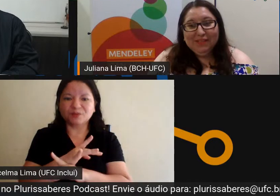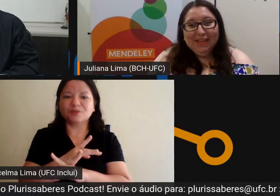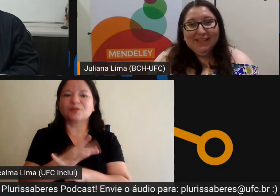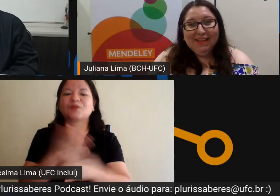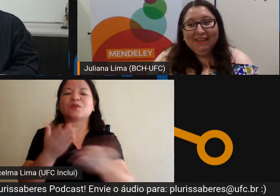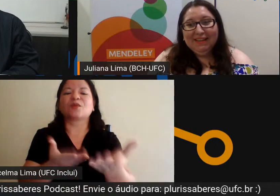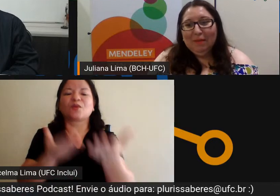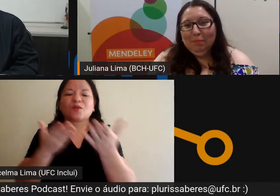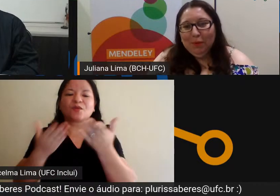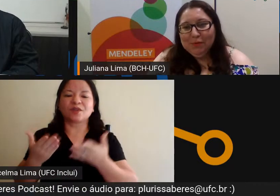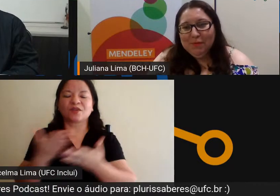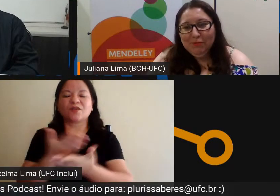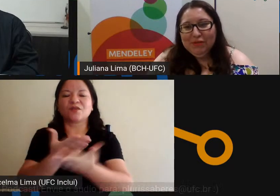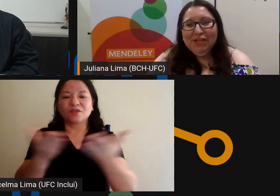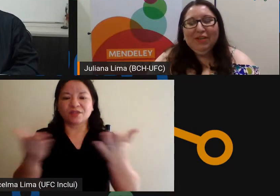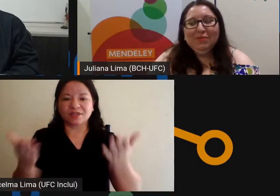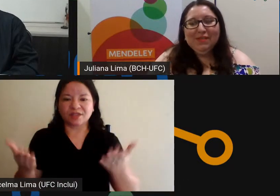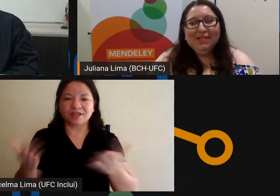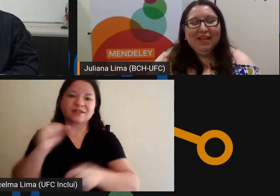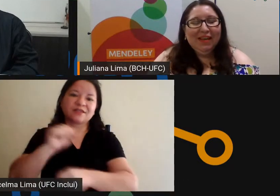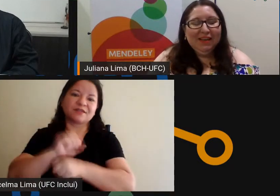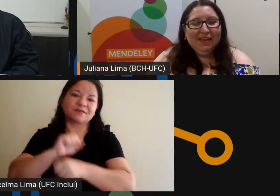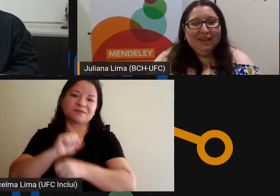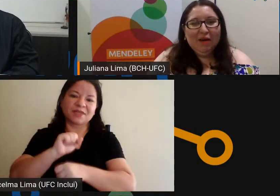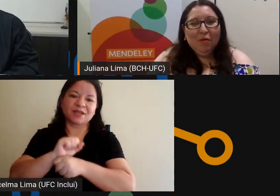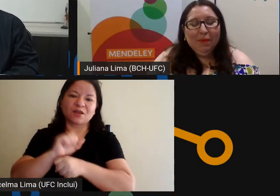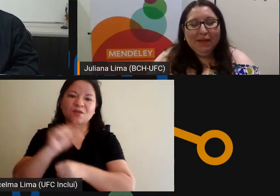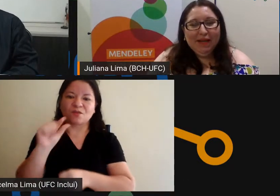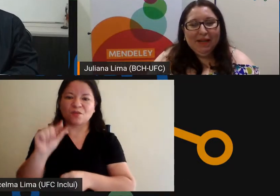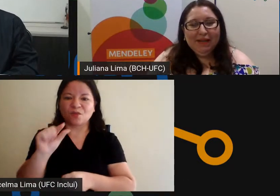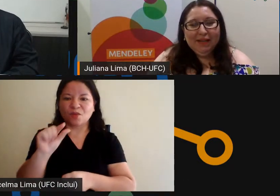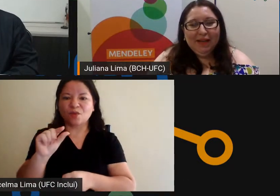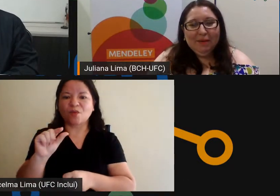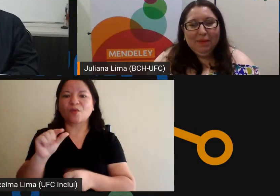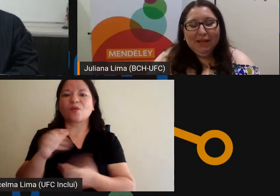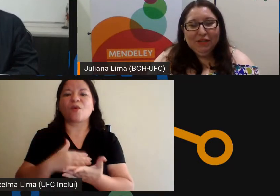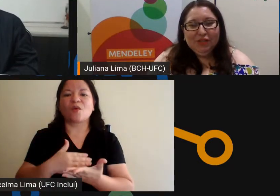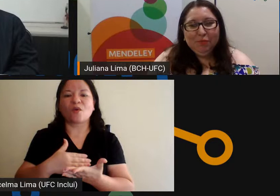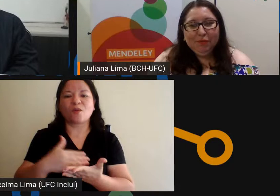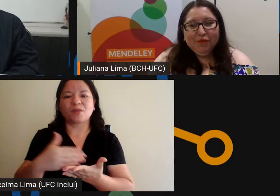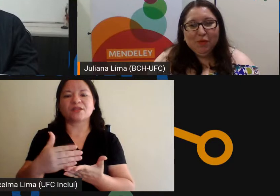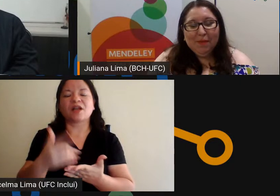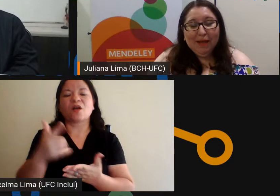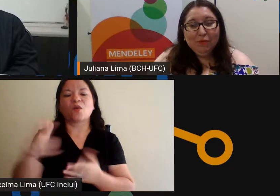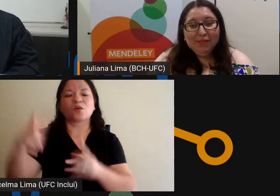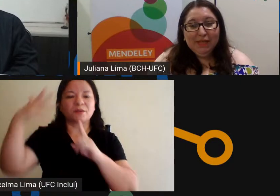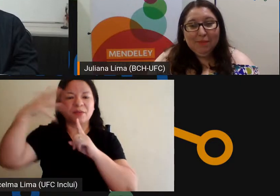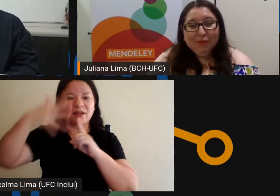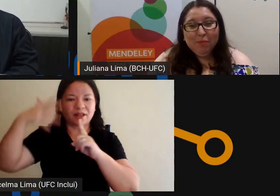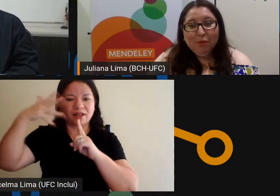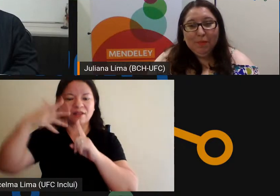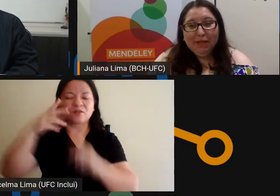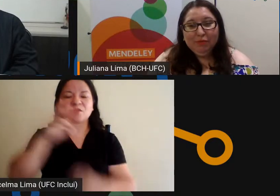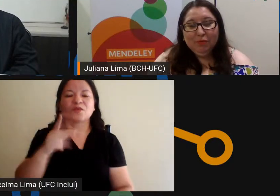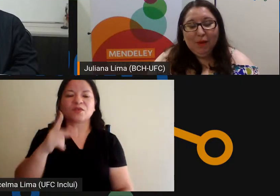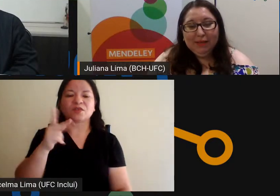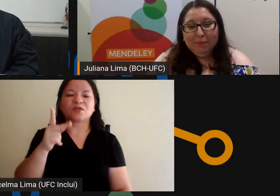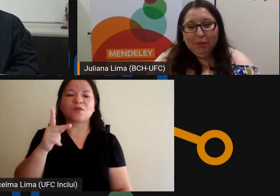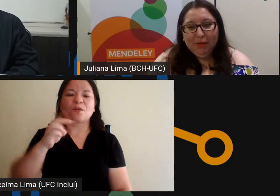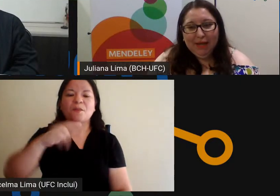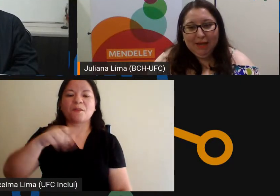convidando vocês a daqui a poucos minutinhos acompanharem a palestra do professor Marcos Lima sobre o